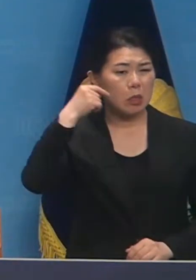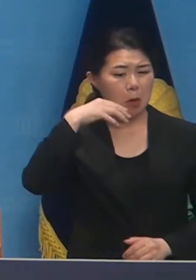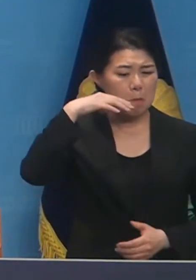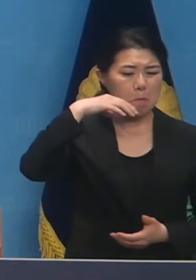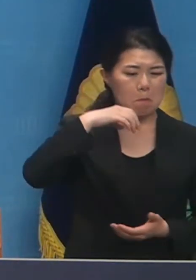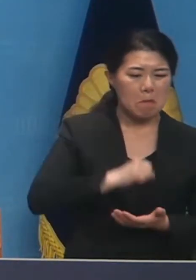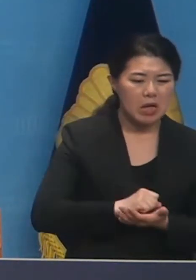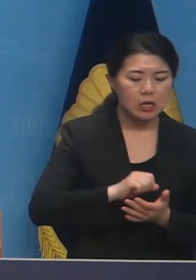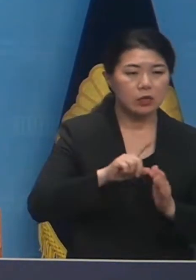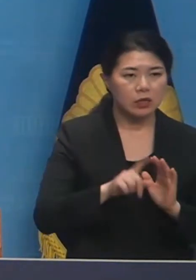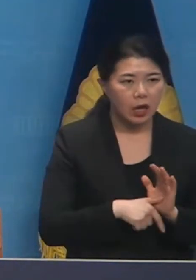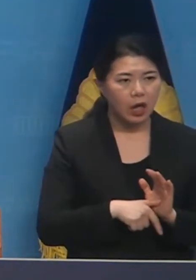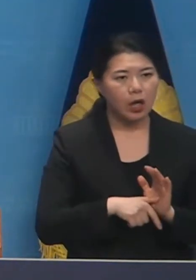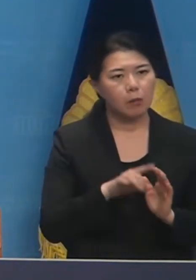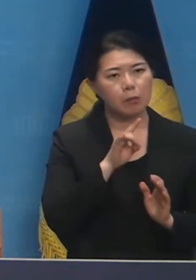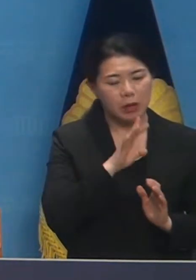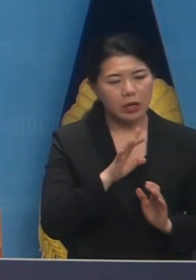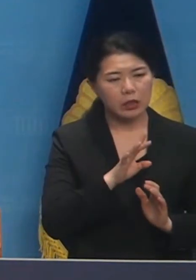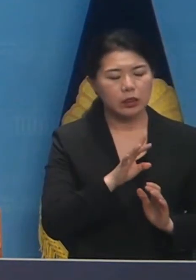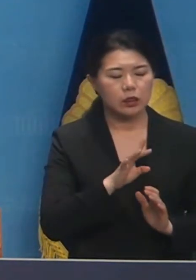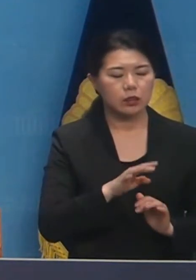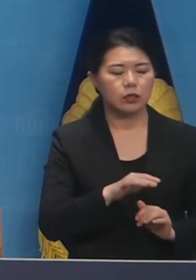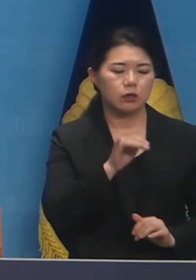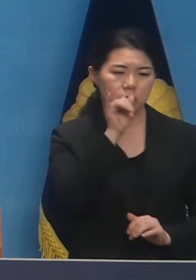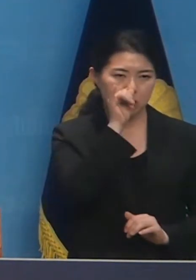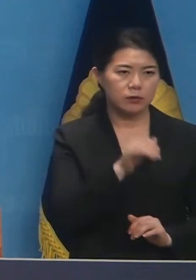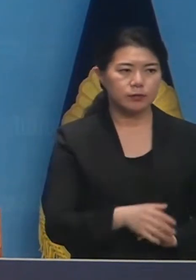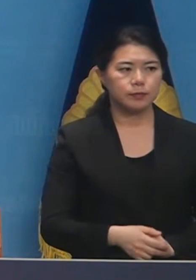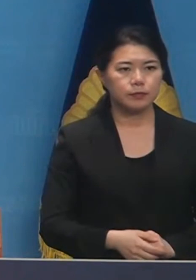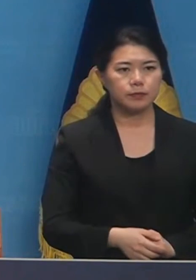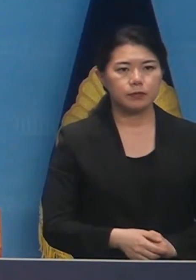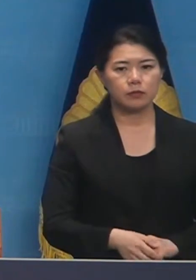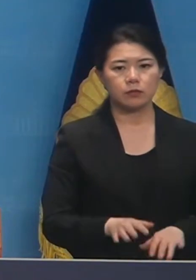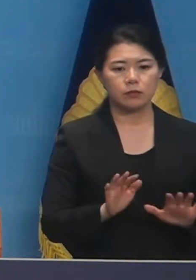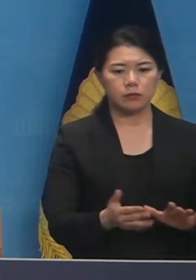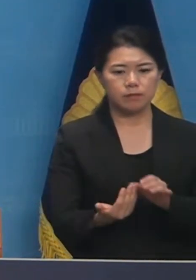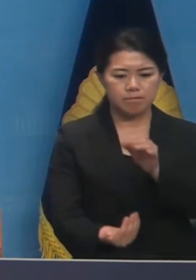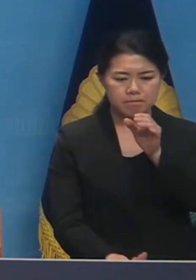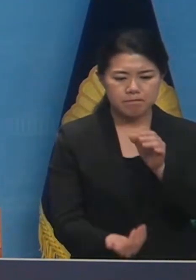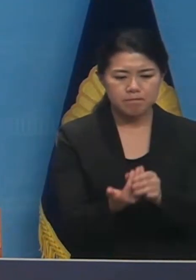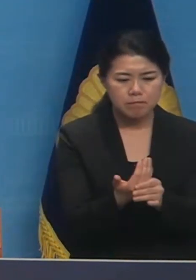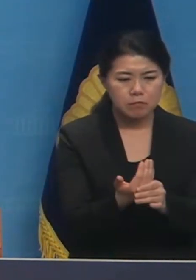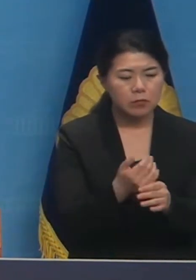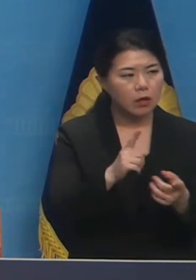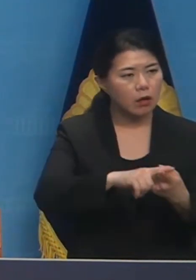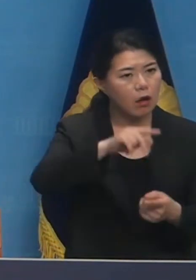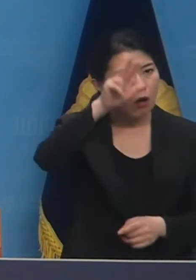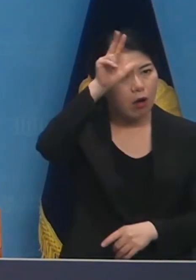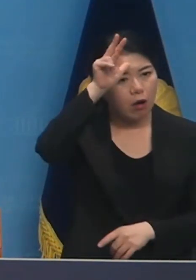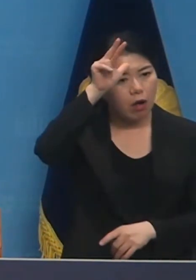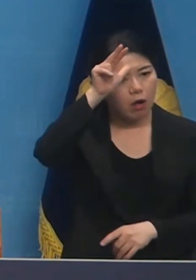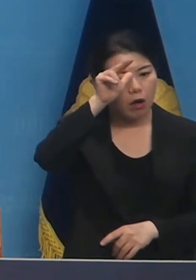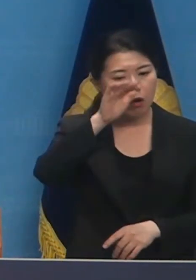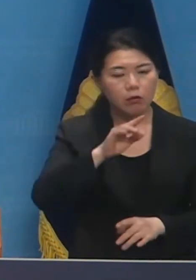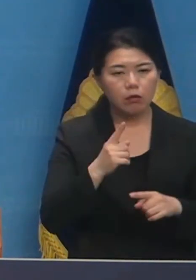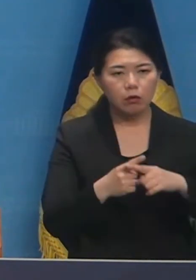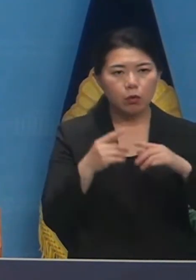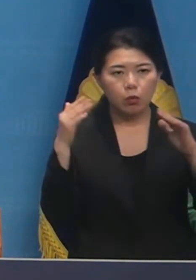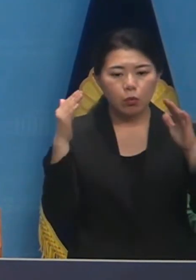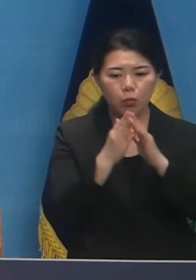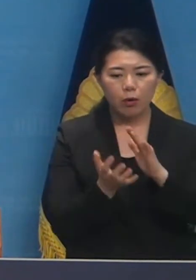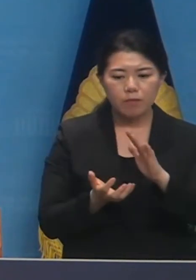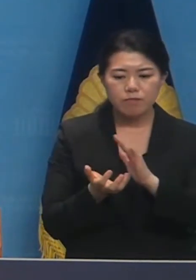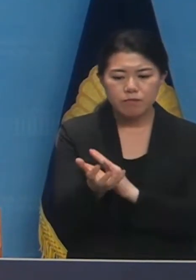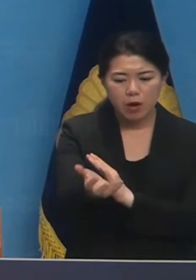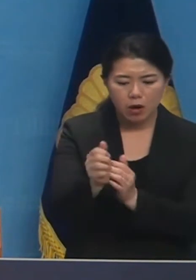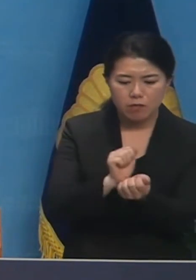일제강압기 말기에나 있었던 처사입니다. 이런 처사를 경찰이 교회 수석을